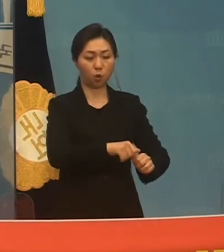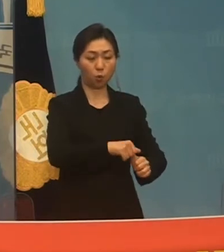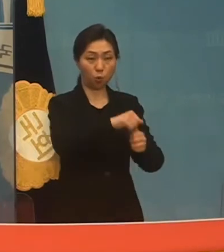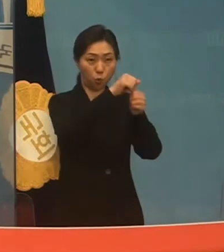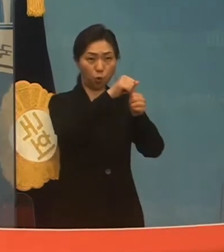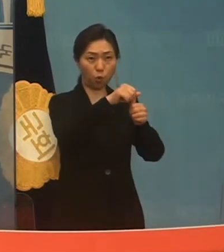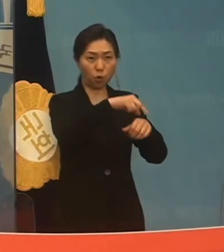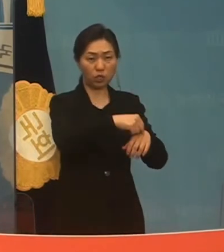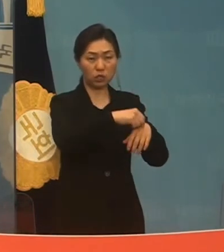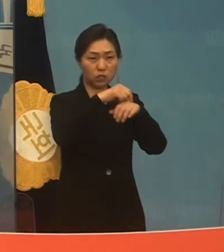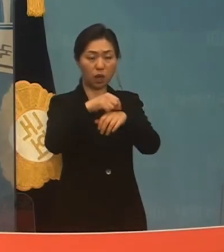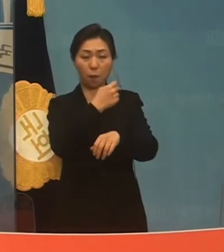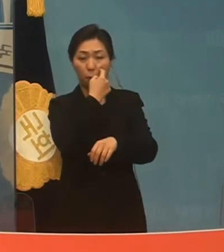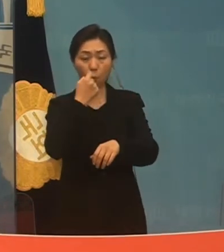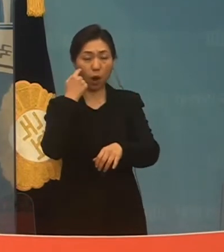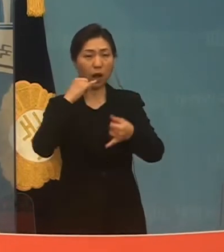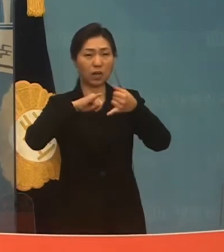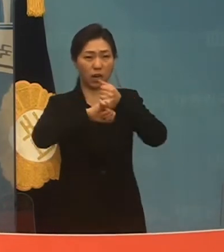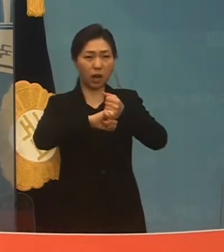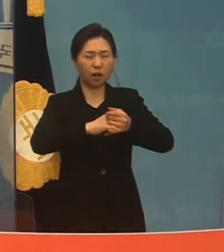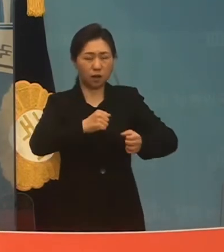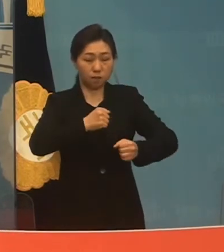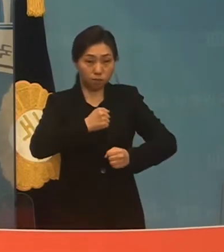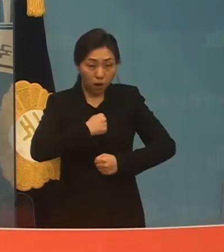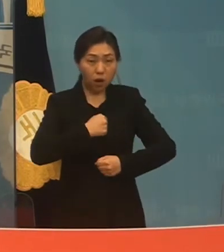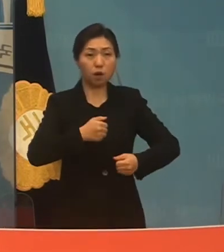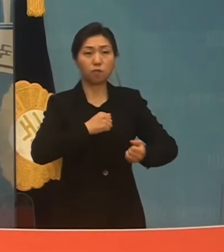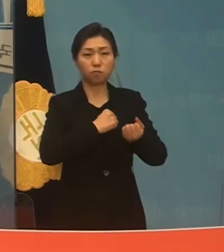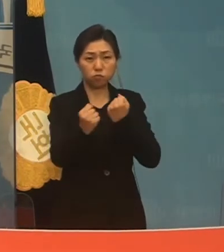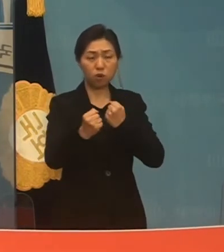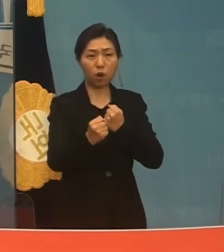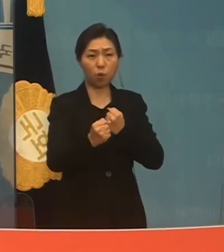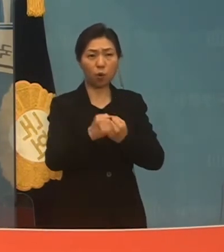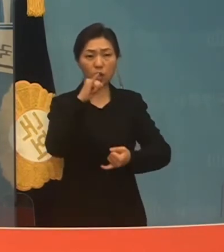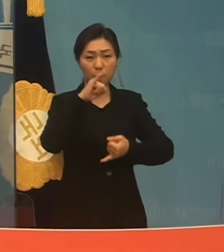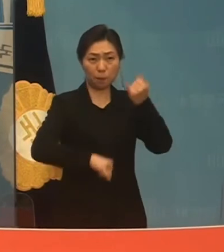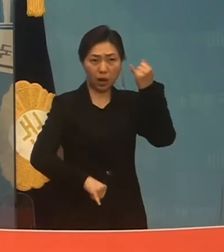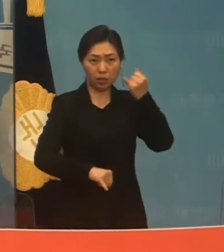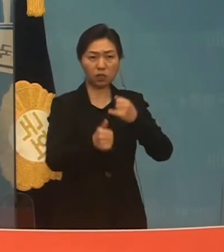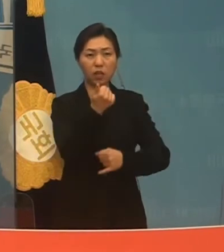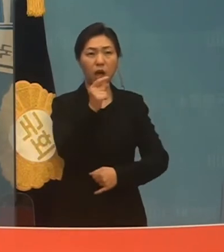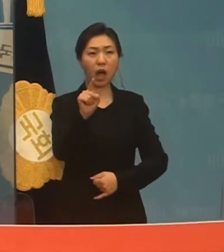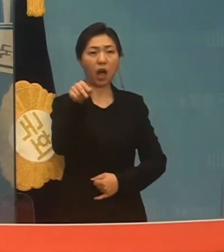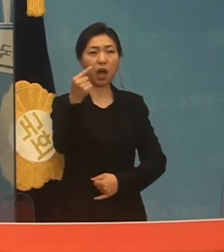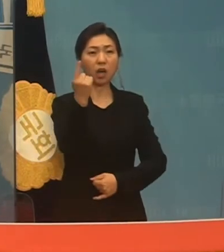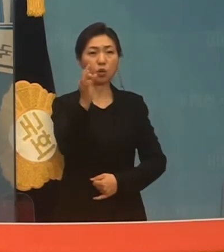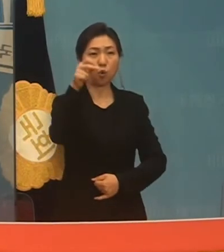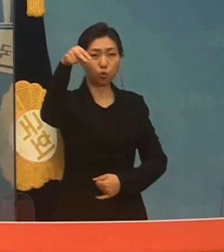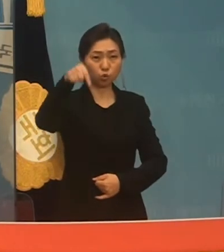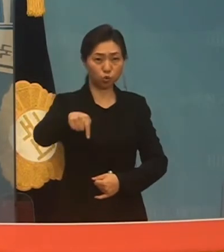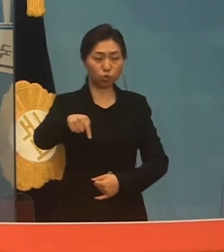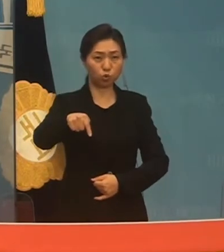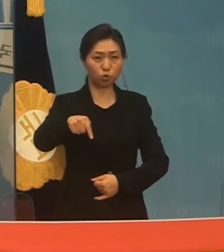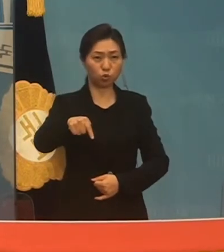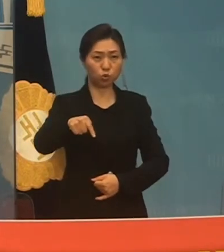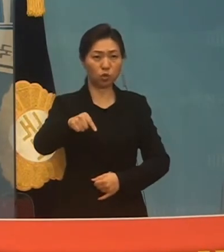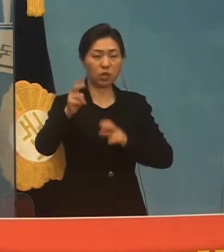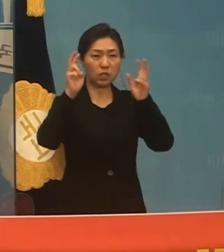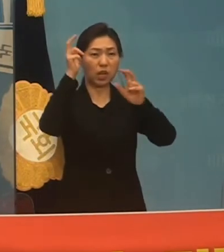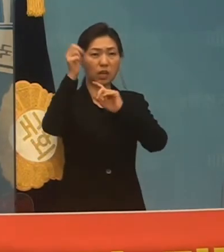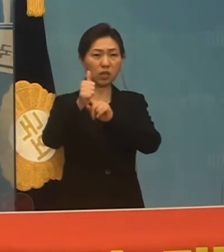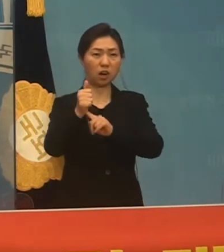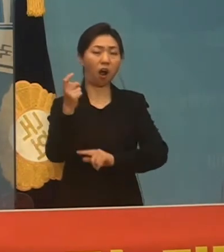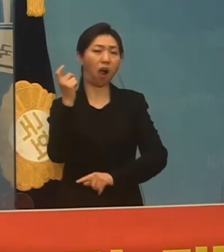요구에 최선을 다하겠다고 해놓고 집단 해고를 위정한 남해학 화용수 사장을 위증죄로 처벌해야